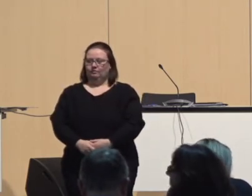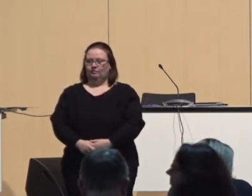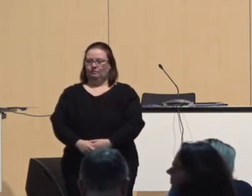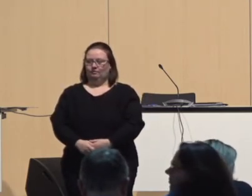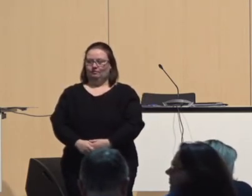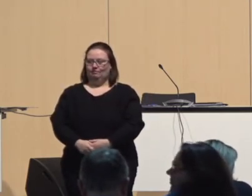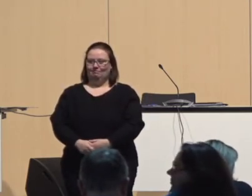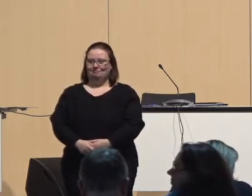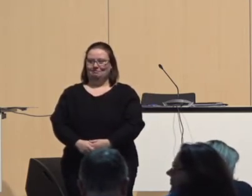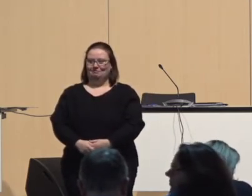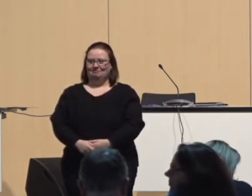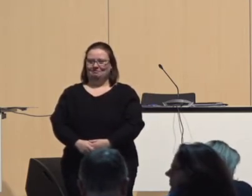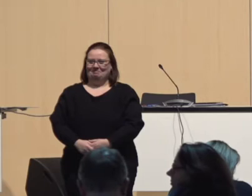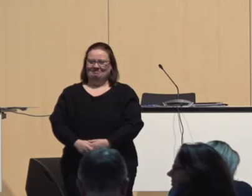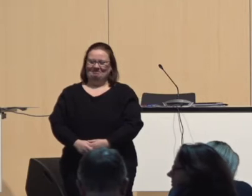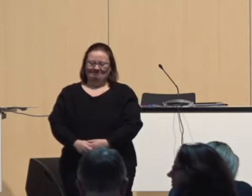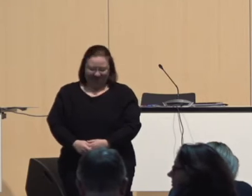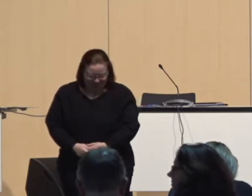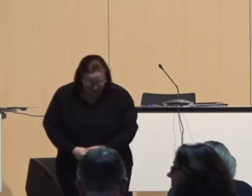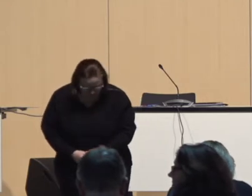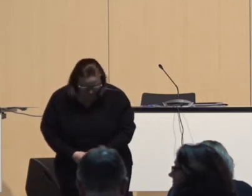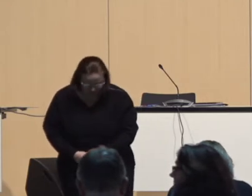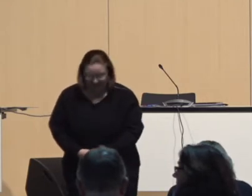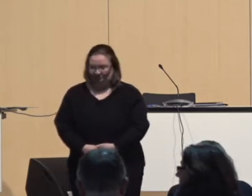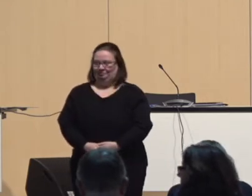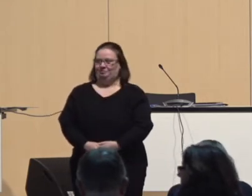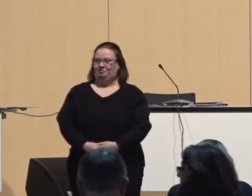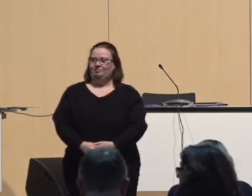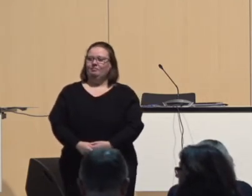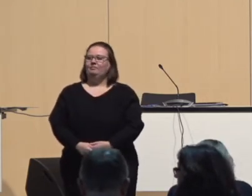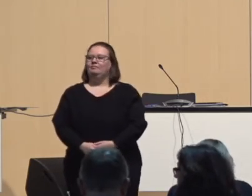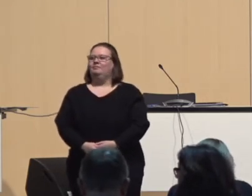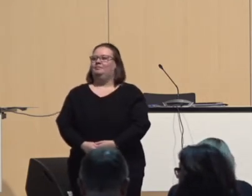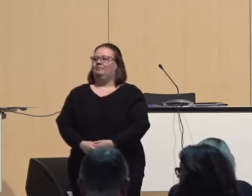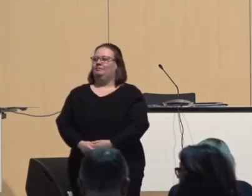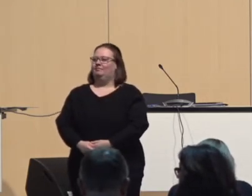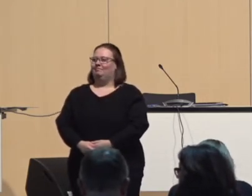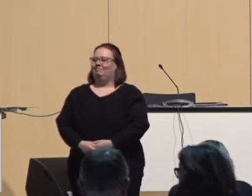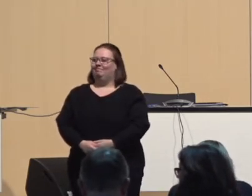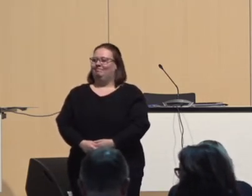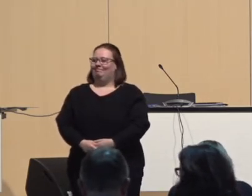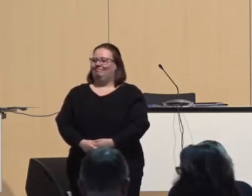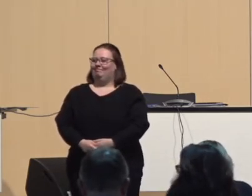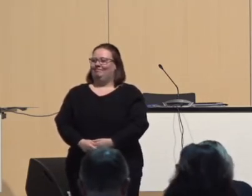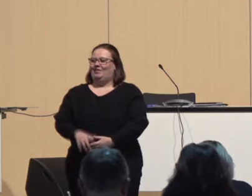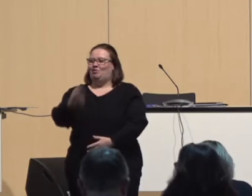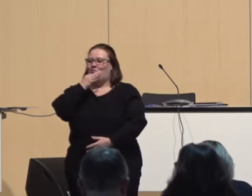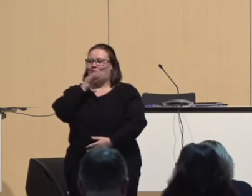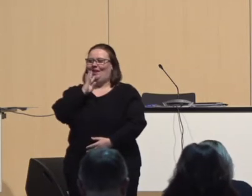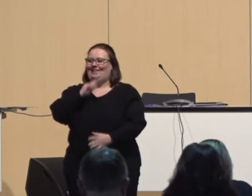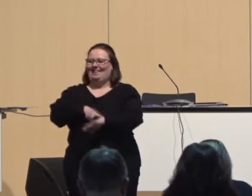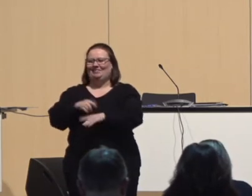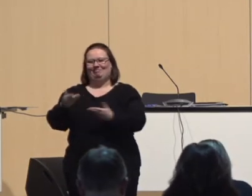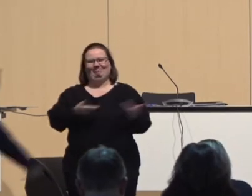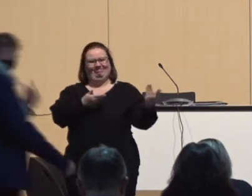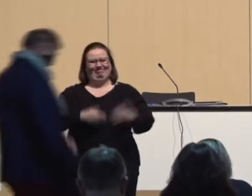Ich darf Sie auch ans Mikrofon bitten und wie bei allen anderen wären 5 Minuten Redezeit für Sie